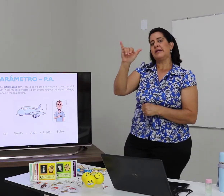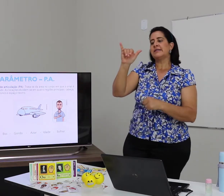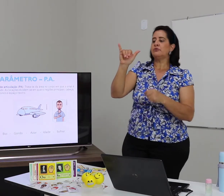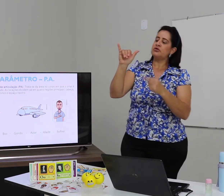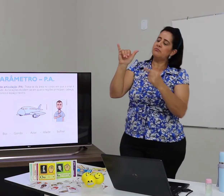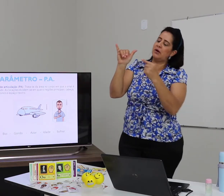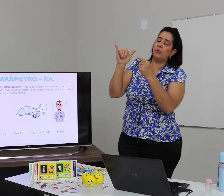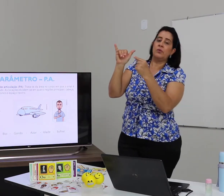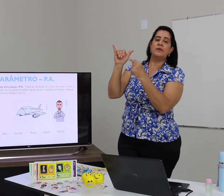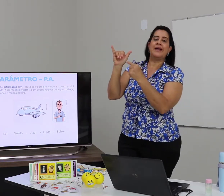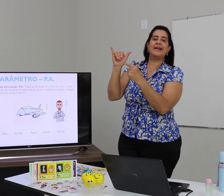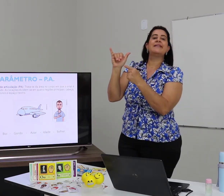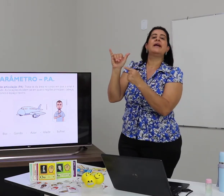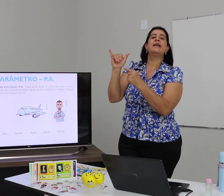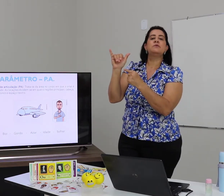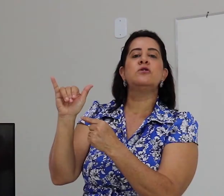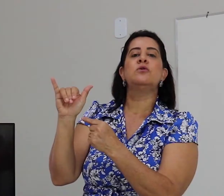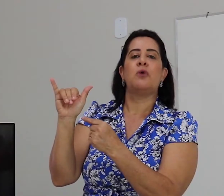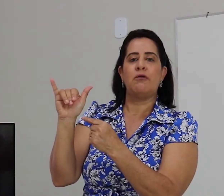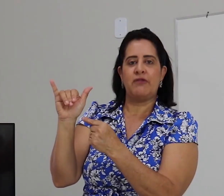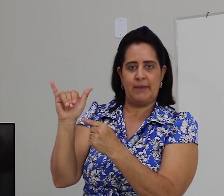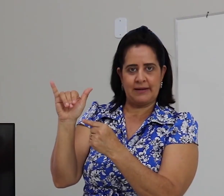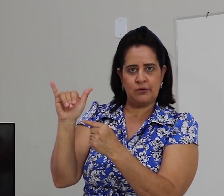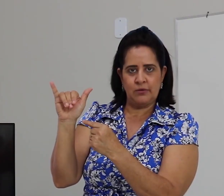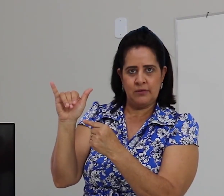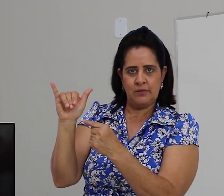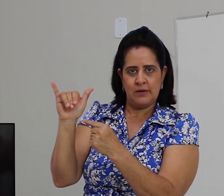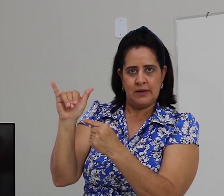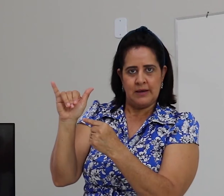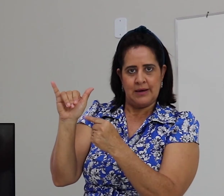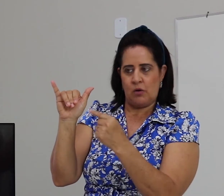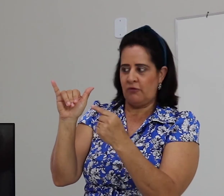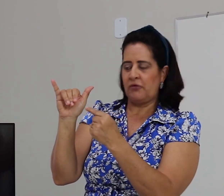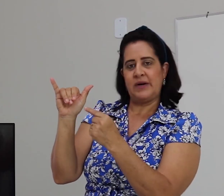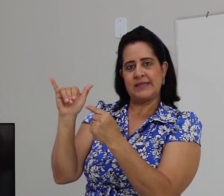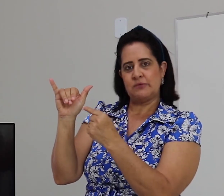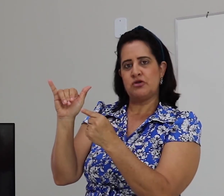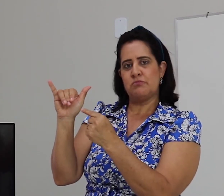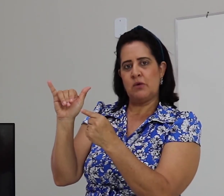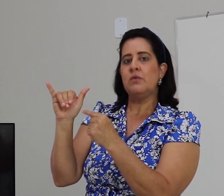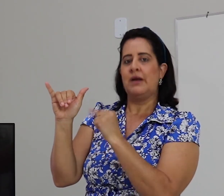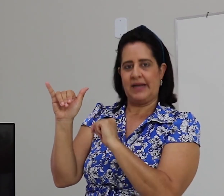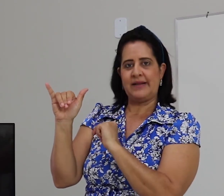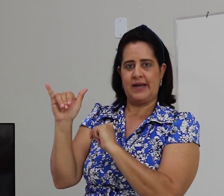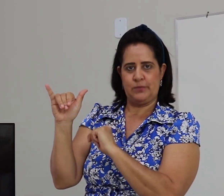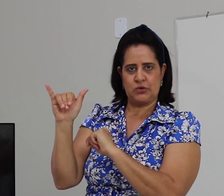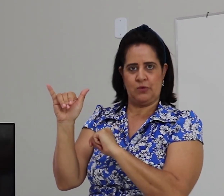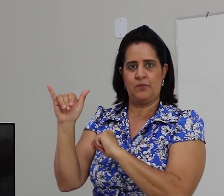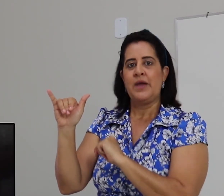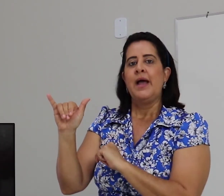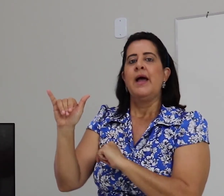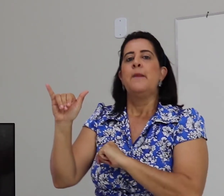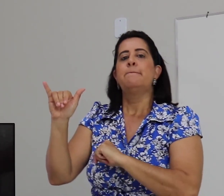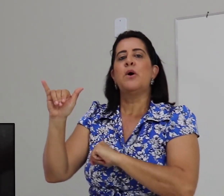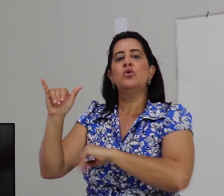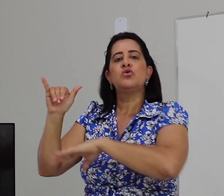Configuração de mão na letra Y do alfabeto. Configuração de mão, letra Y. Ponto